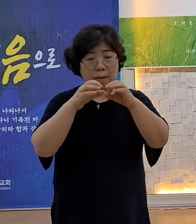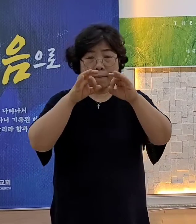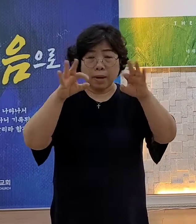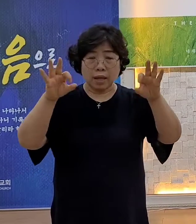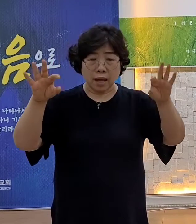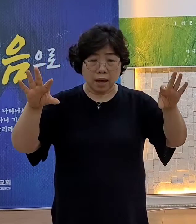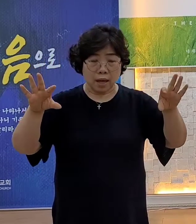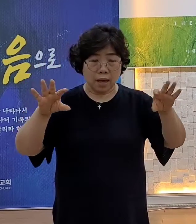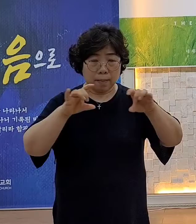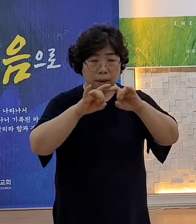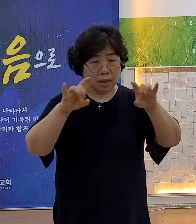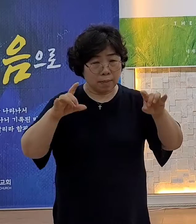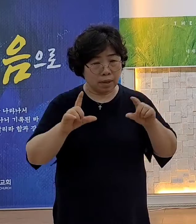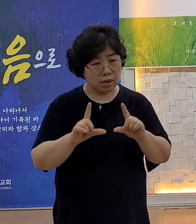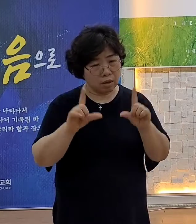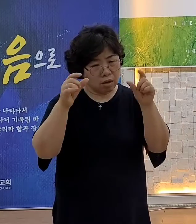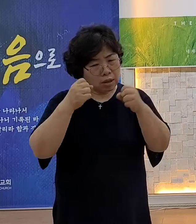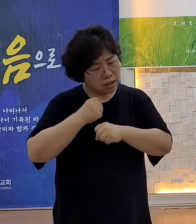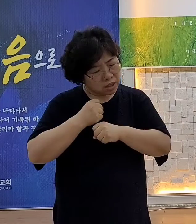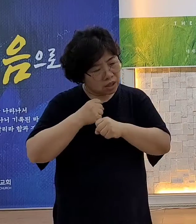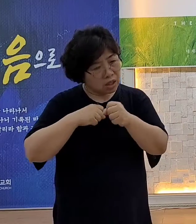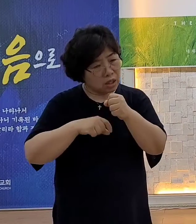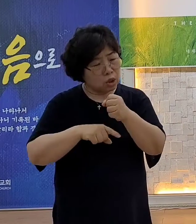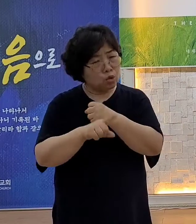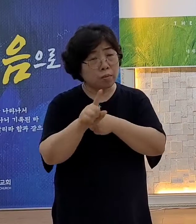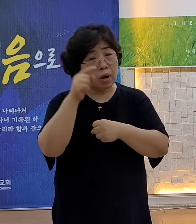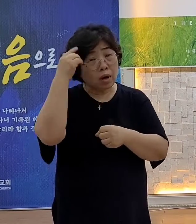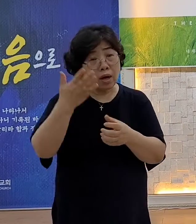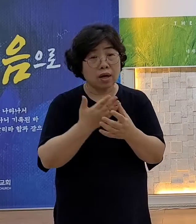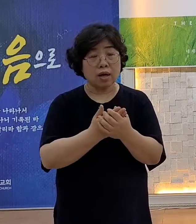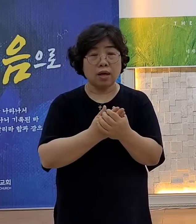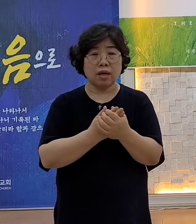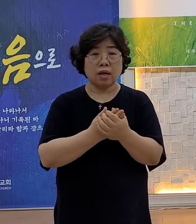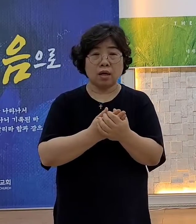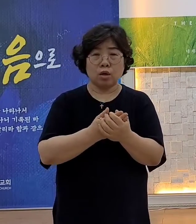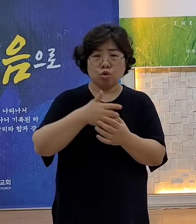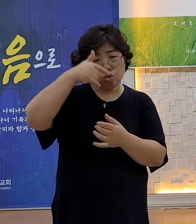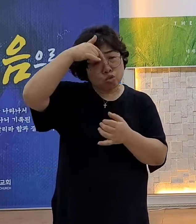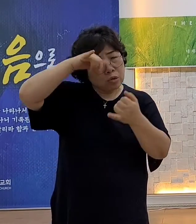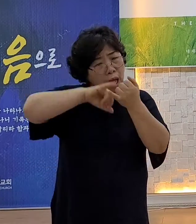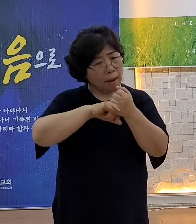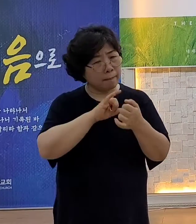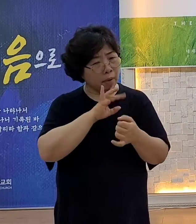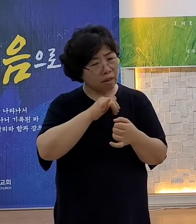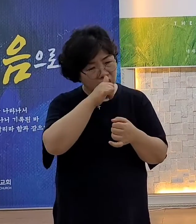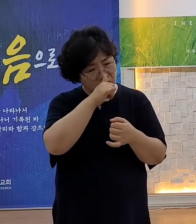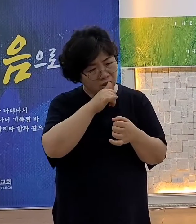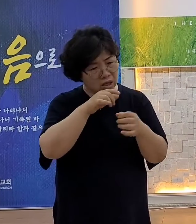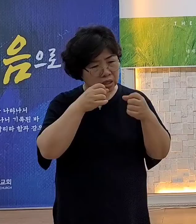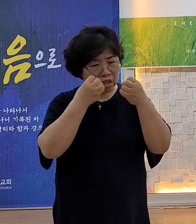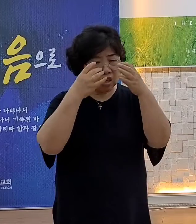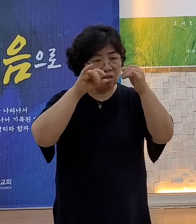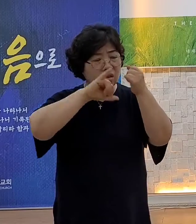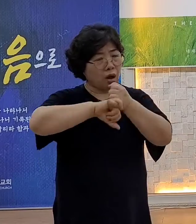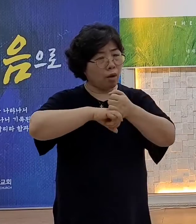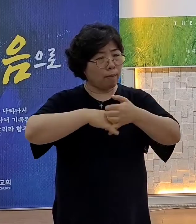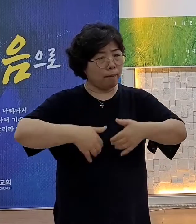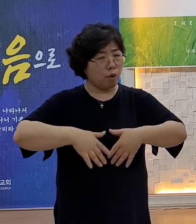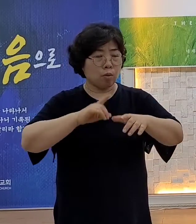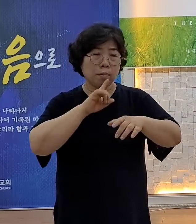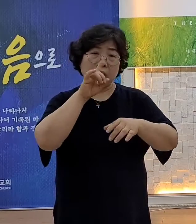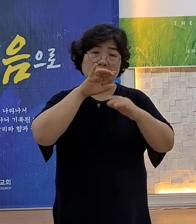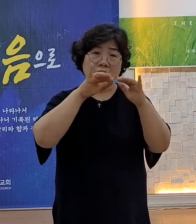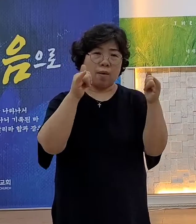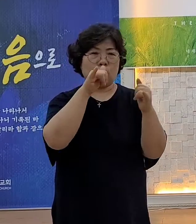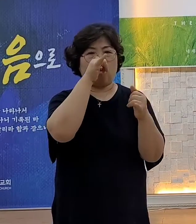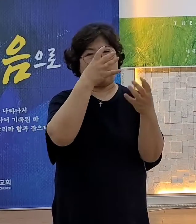절기를 드리냐? 뭐 구약의 절기 아니냐? 신약에 이게 뭐 필요 있냐? 뭐 이렇게 주장하는 사람들도 많이 있습니다.